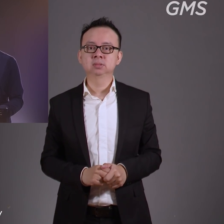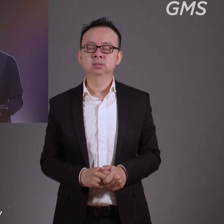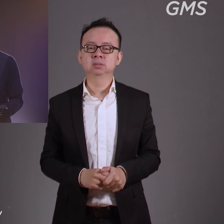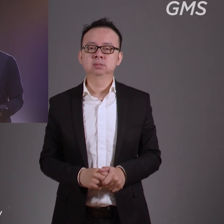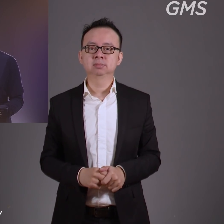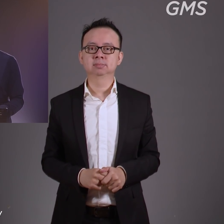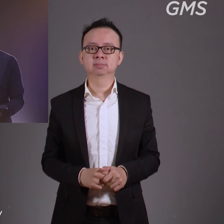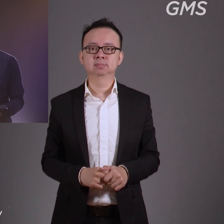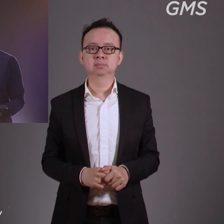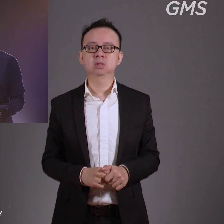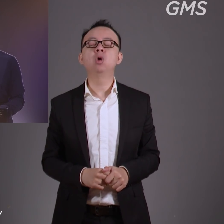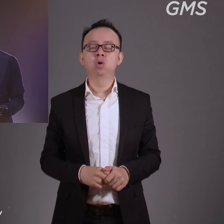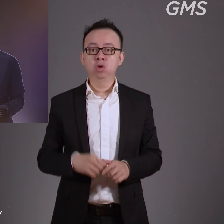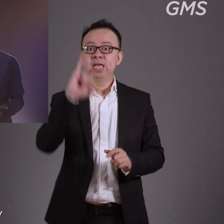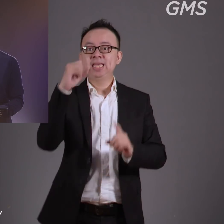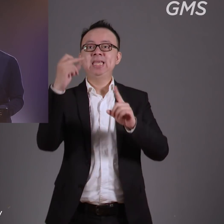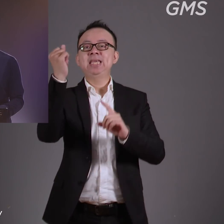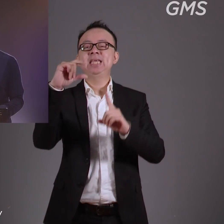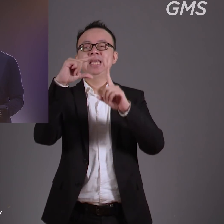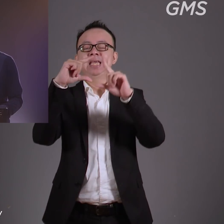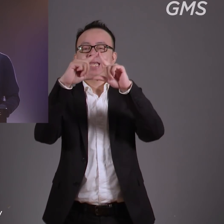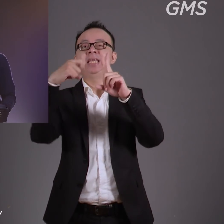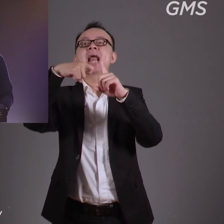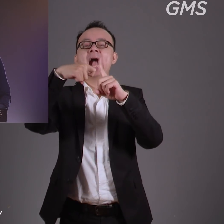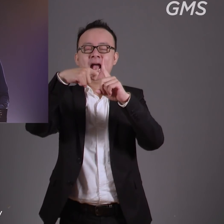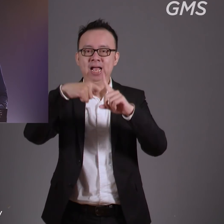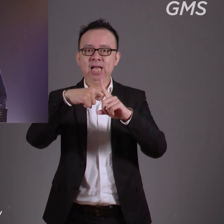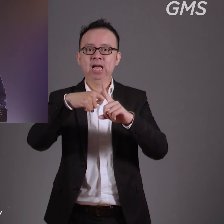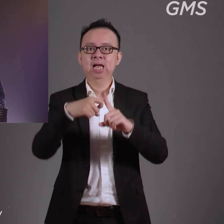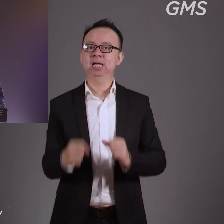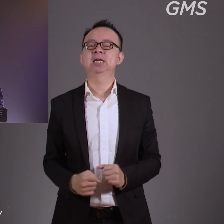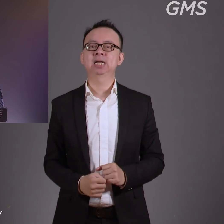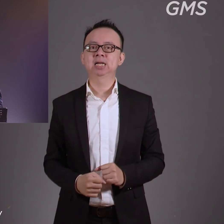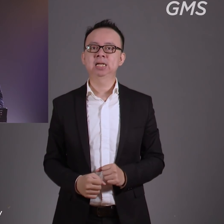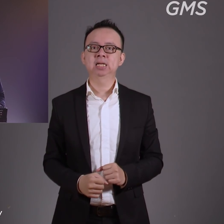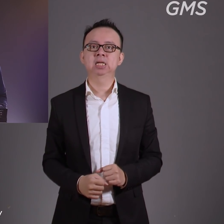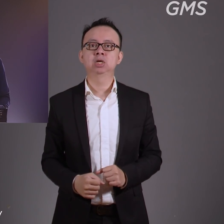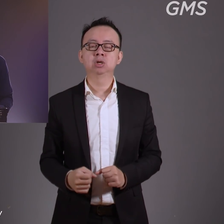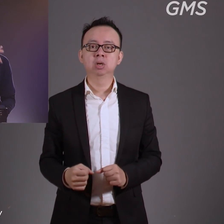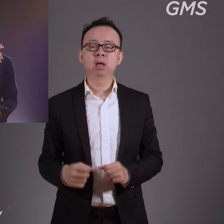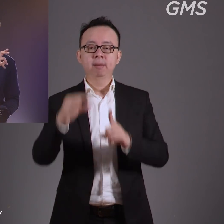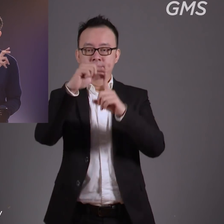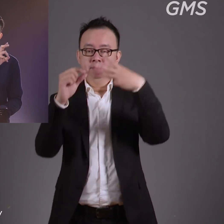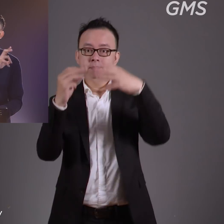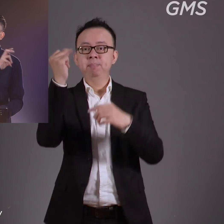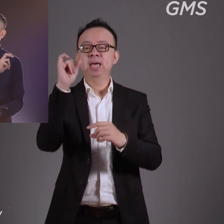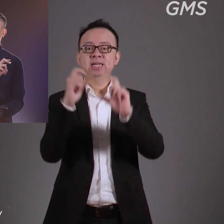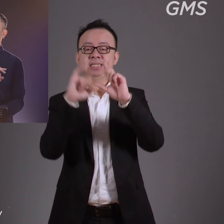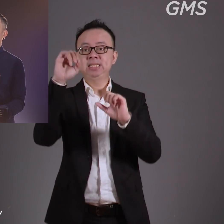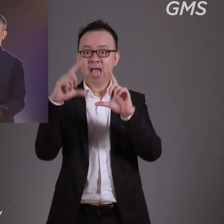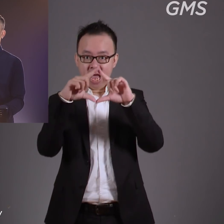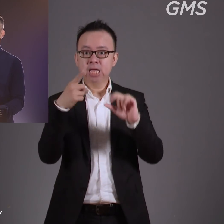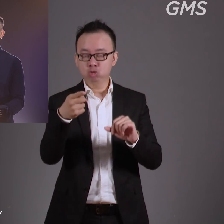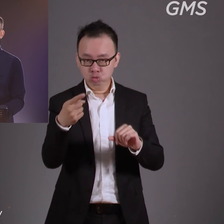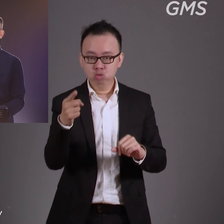dan sebagainya. Irak bukan sesuatu lagi. Tapi dahulu Babilonia, Persia itu Iran. Iran dulu pernah menjadi superpower